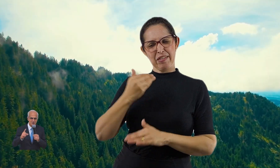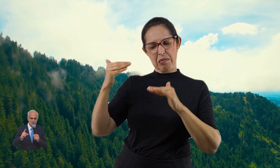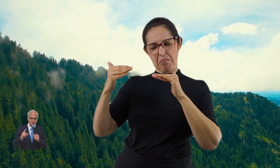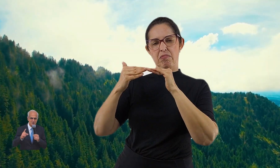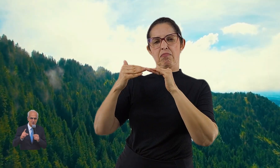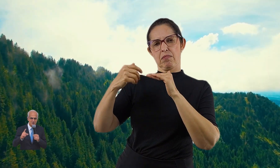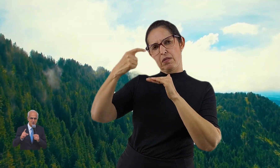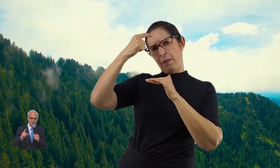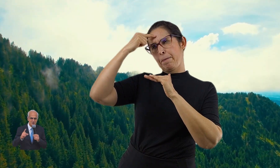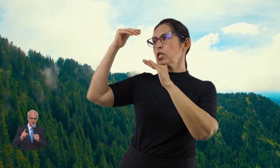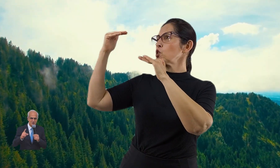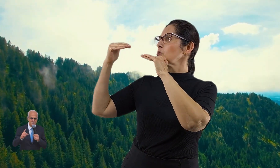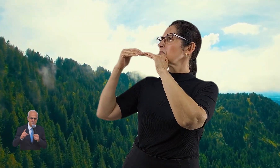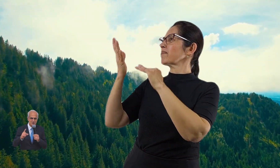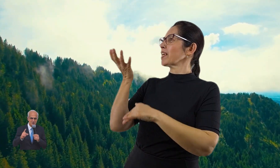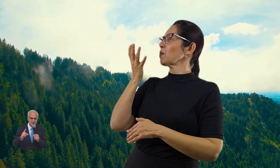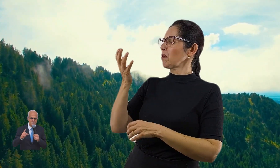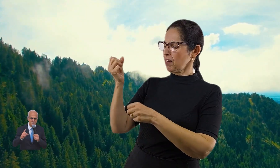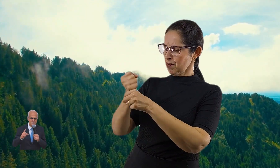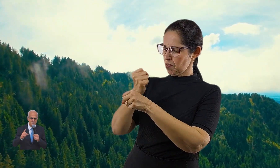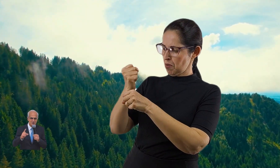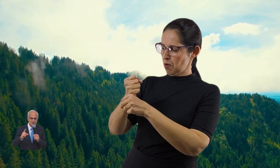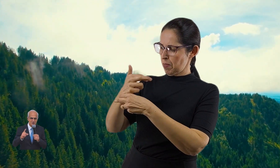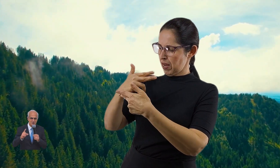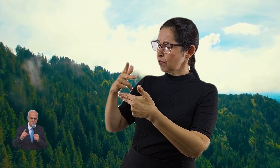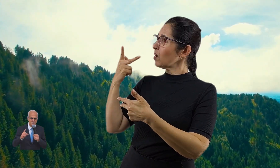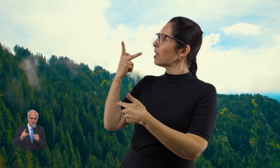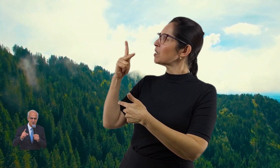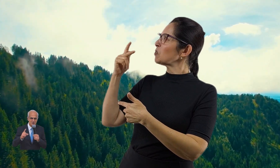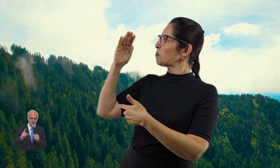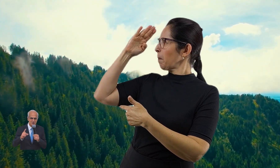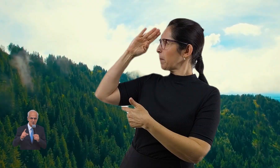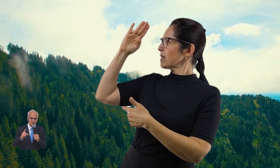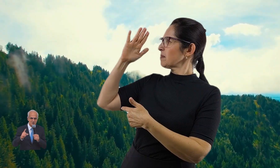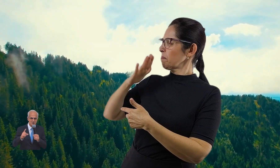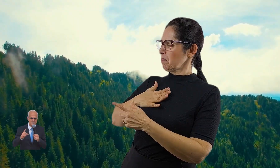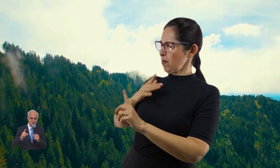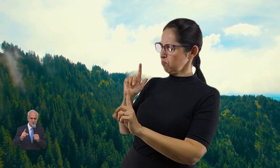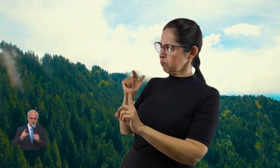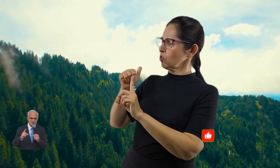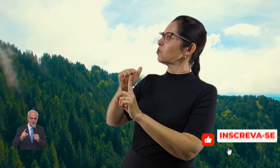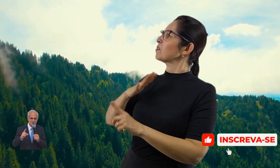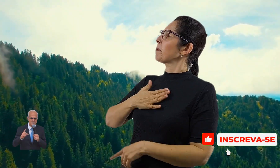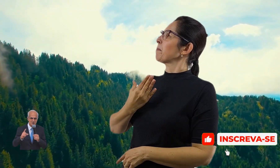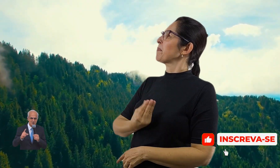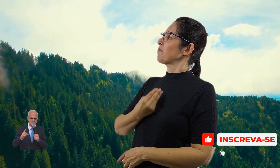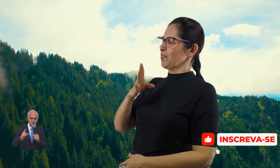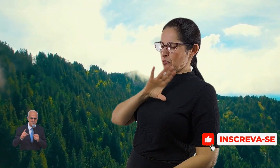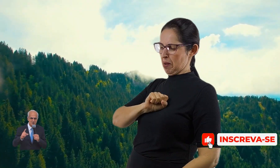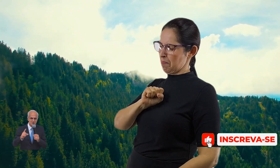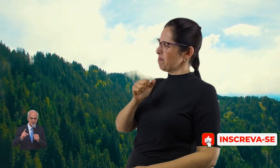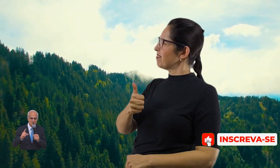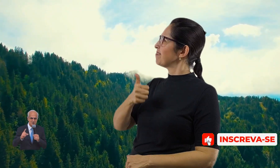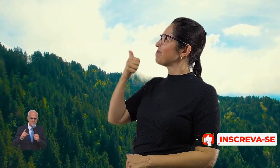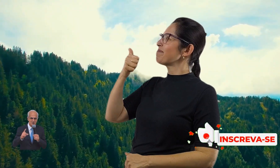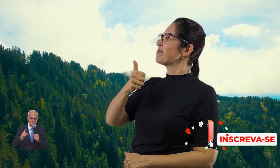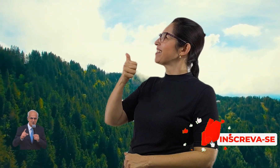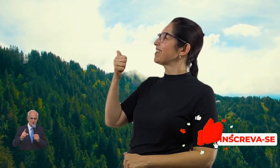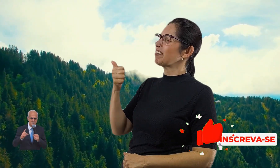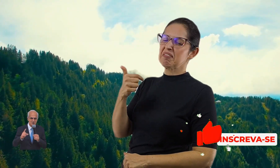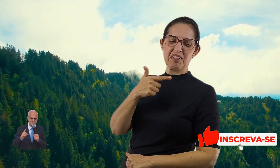Senhor. Eu quero a tua obra como centro de minha vida, Senhor. Senhor, o Senhor é o meu amor maior. Eu quero o